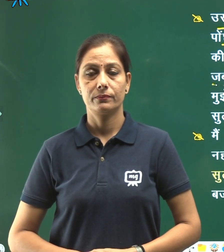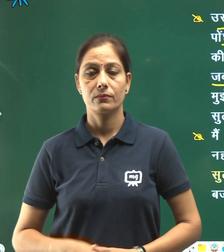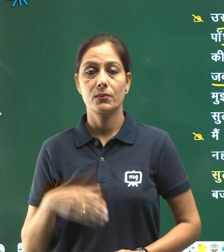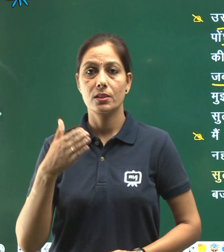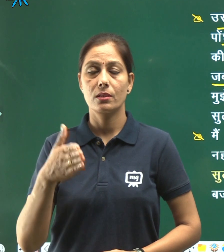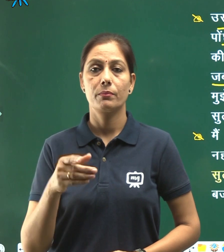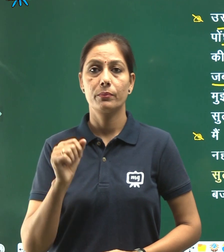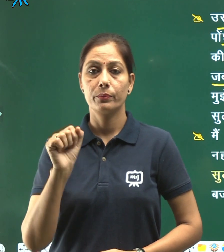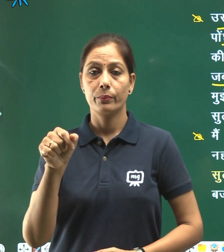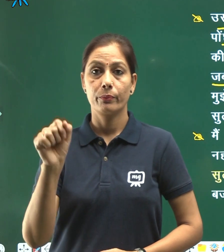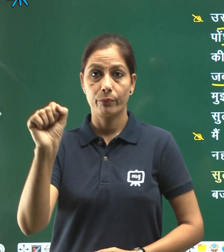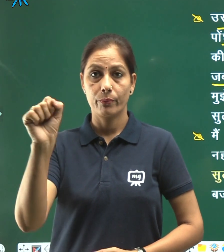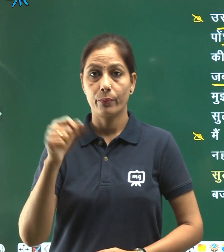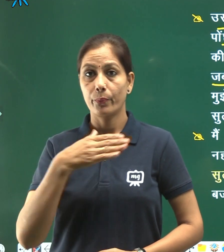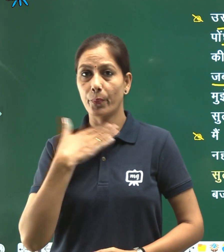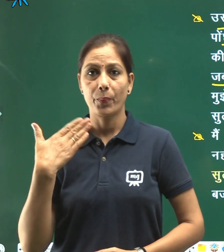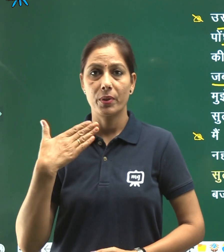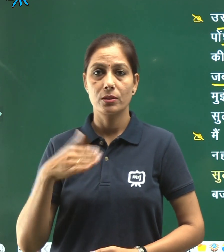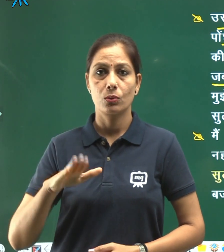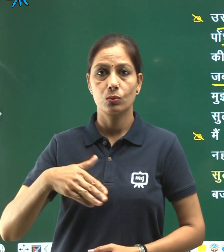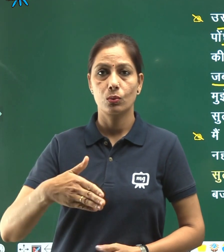जब मैं मर जाऊं तो